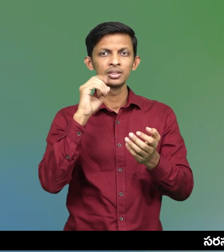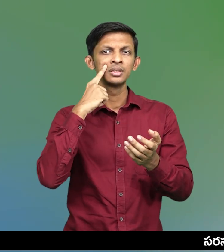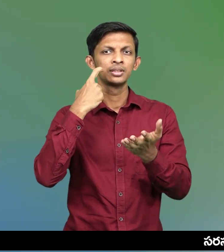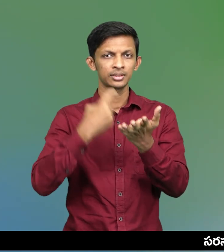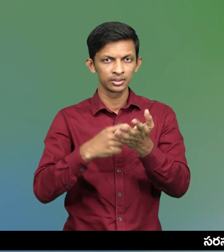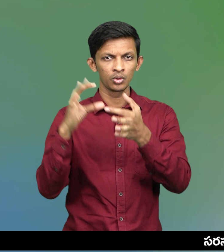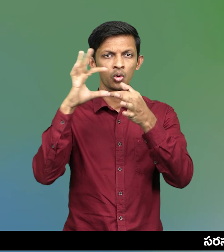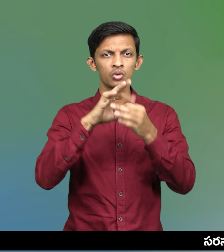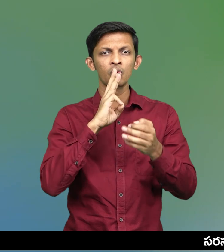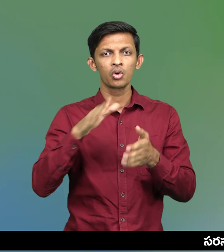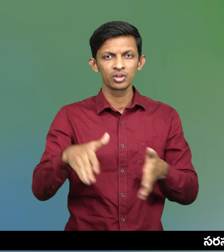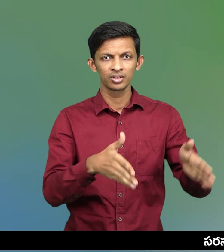సరస్సులుగా సూచిస్తారు.